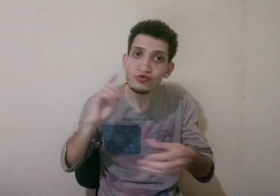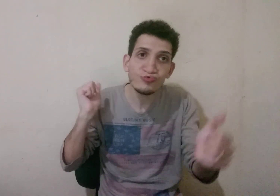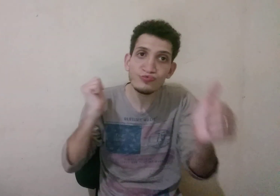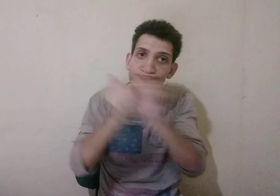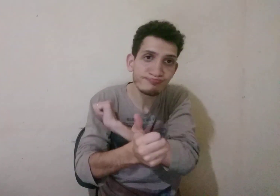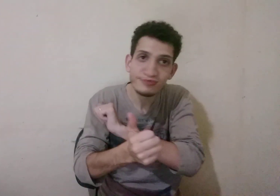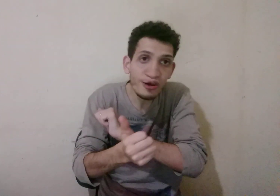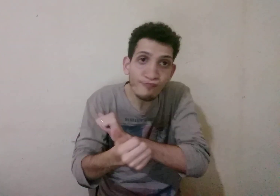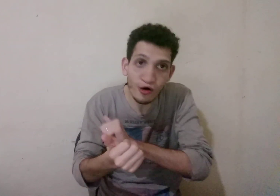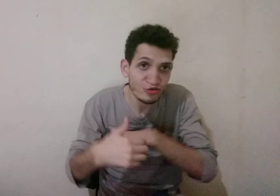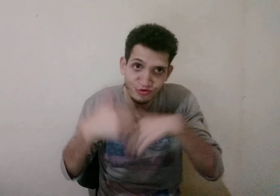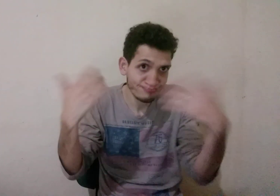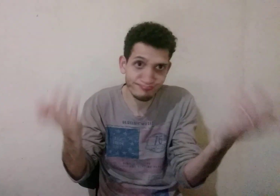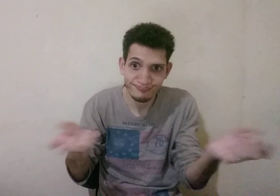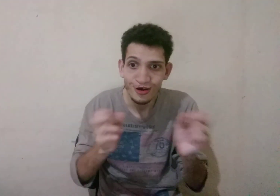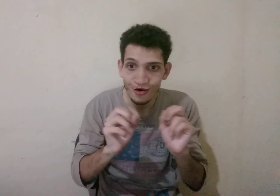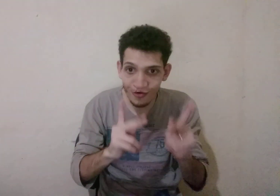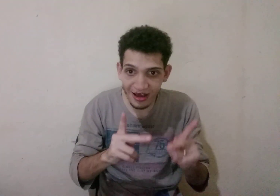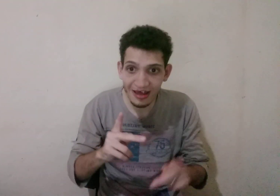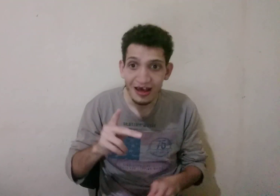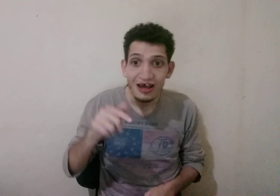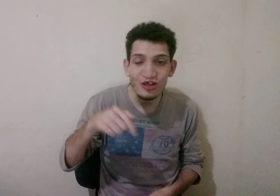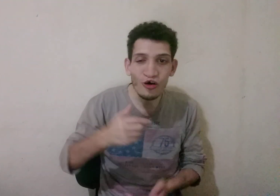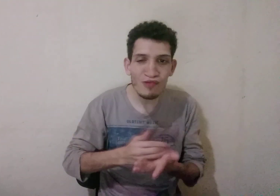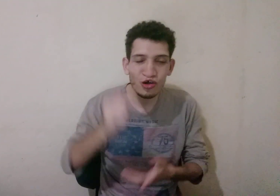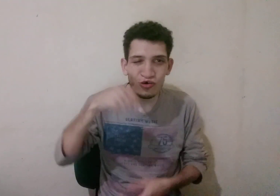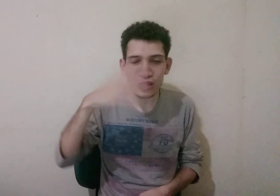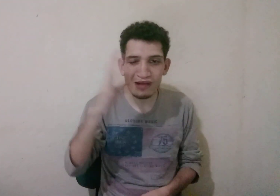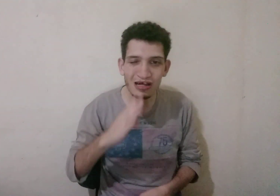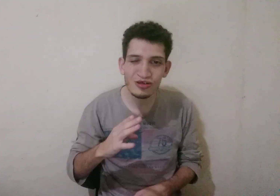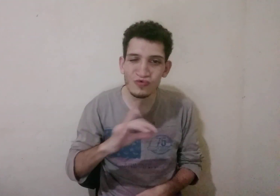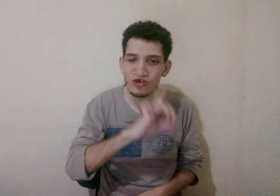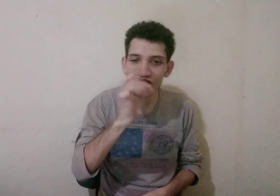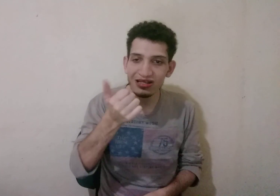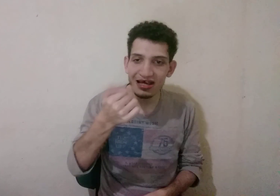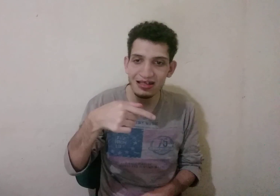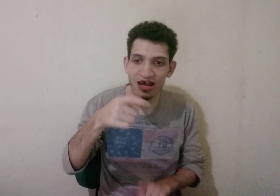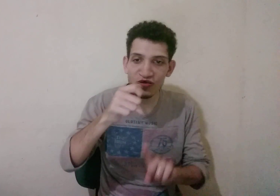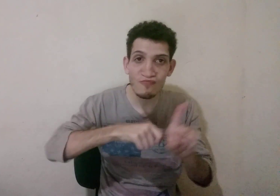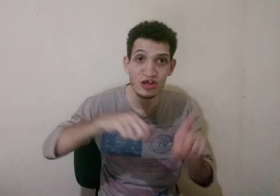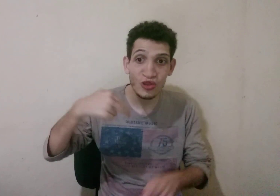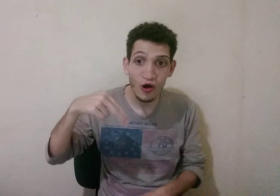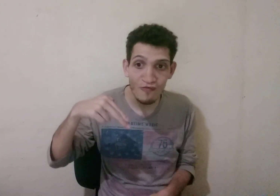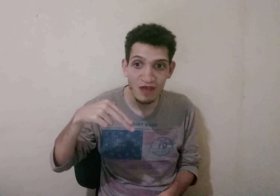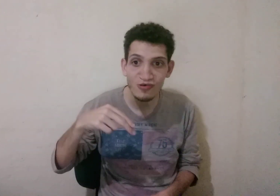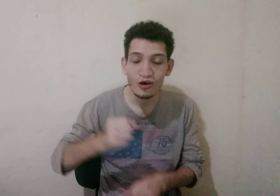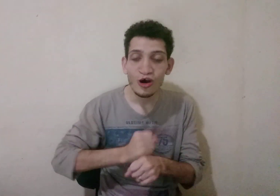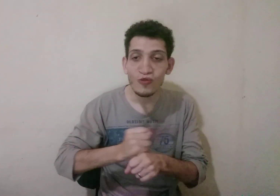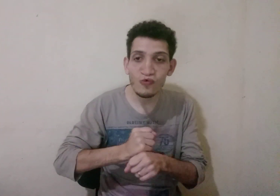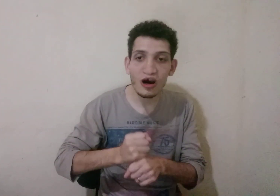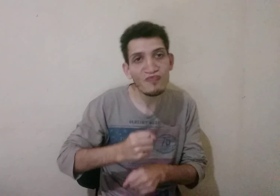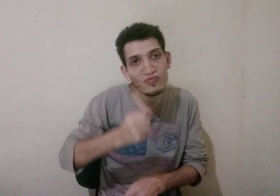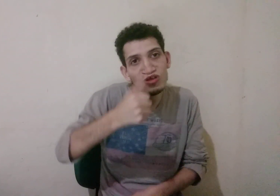surdos esportes. Ok? Isso começou no Brasil, no dia 17, no mês de novembro, no ano de